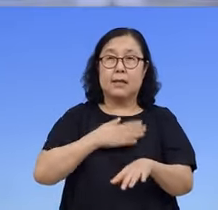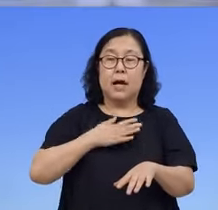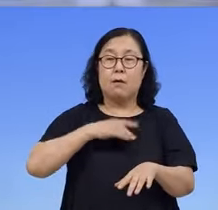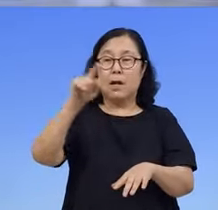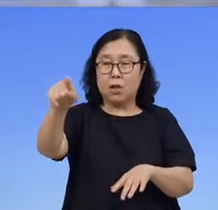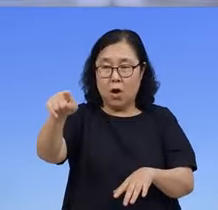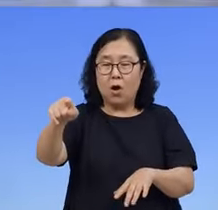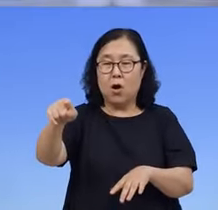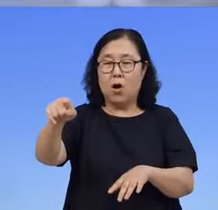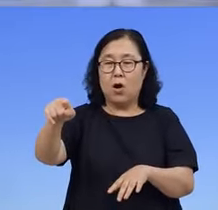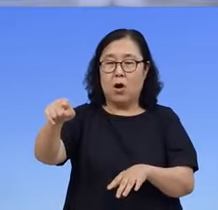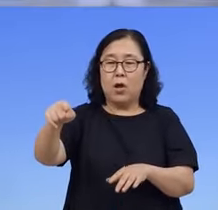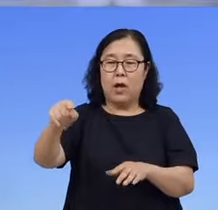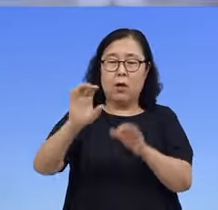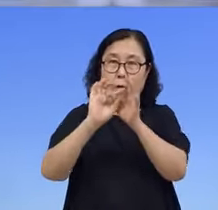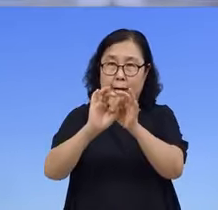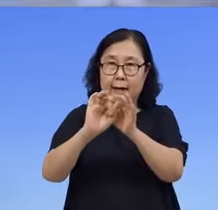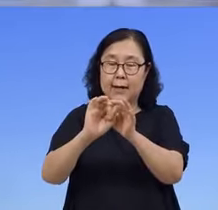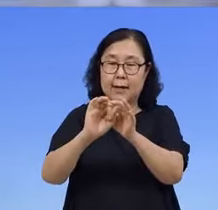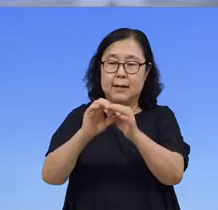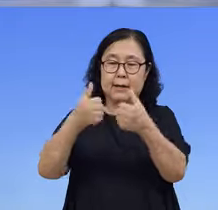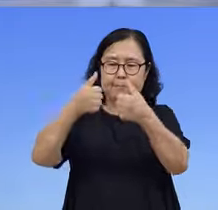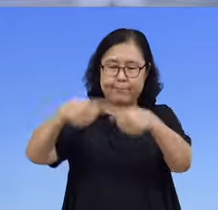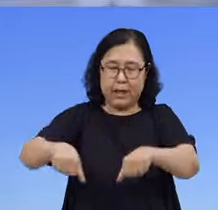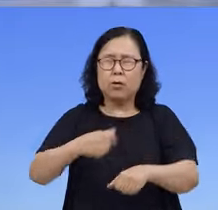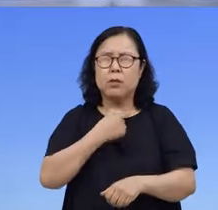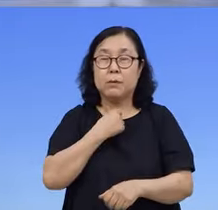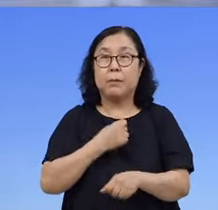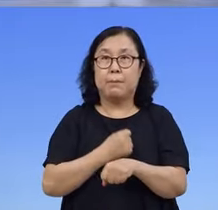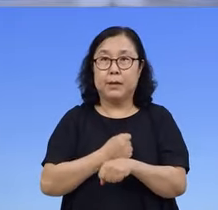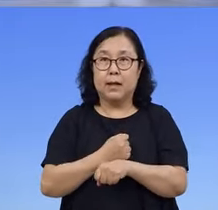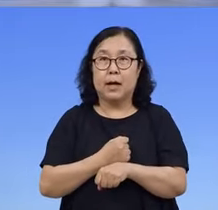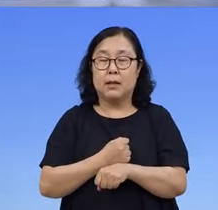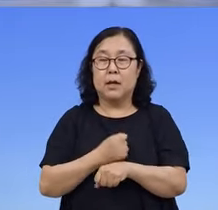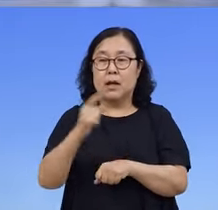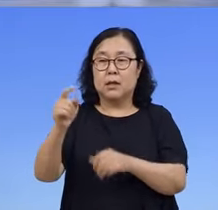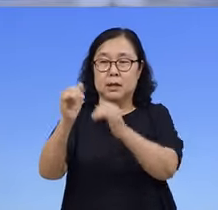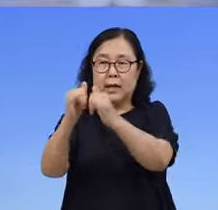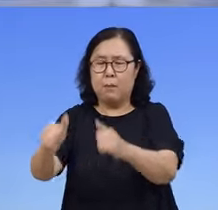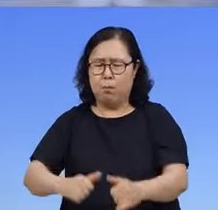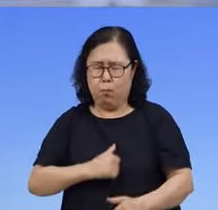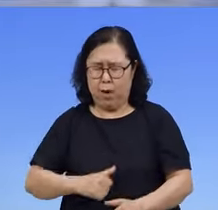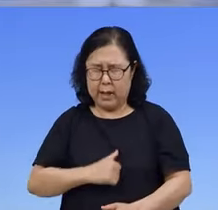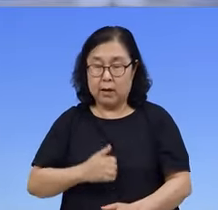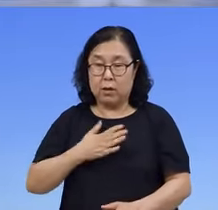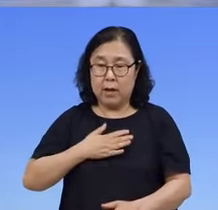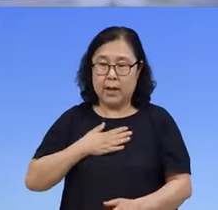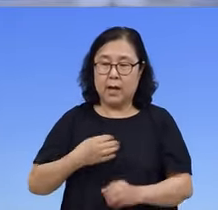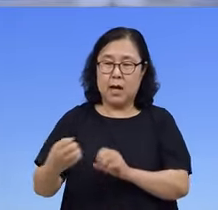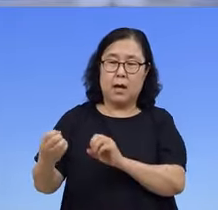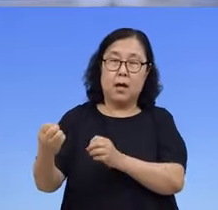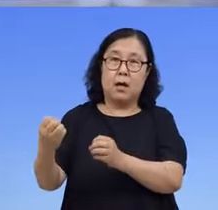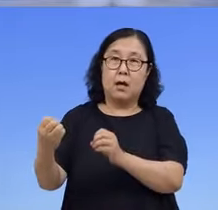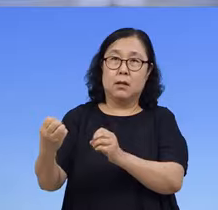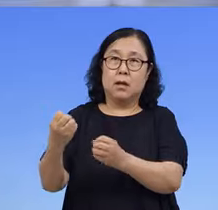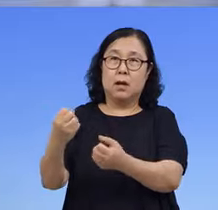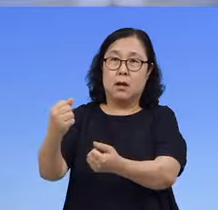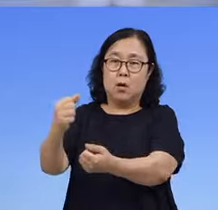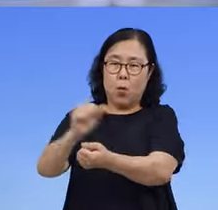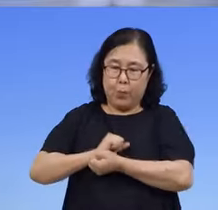막론하고 나와 너 사이를 분쟁시킴으로 말미암아 그 사람 안에 있는 불화가 내 마음으로 스며들기를